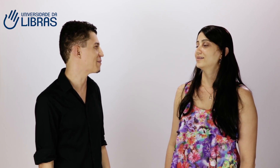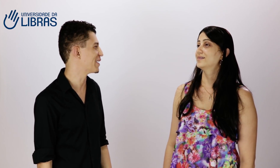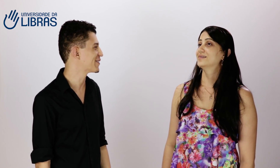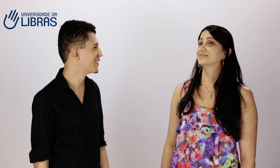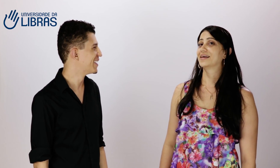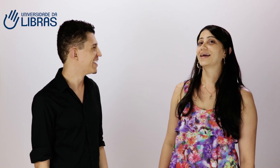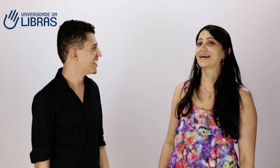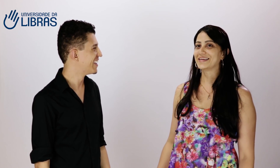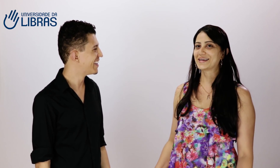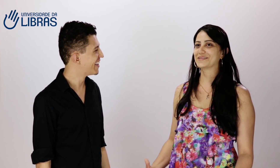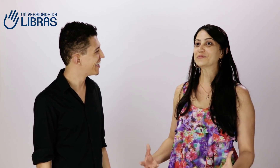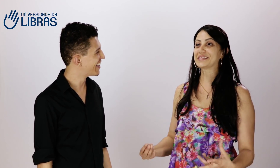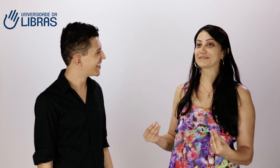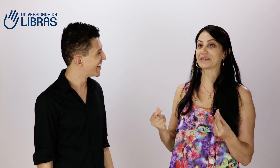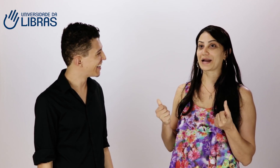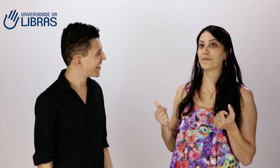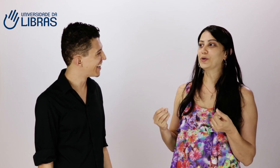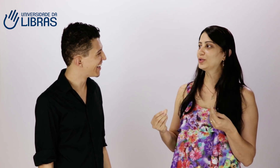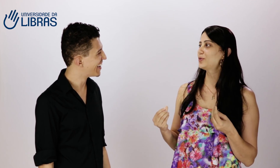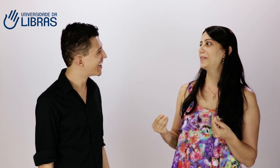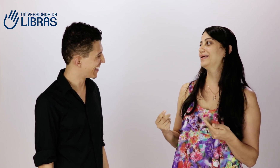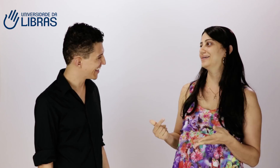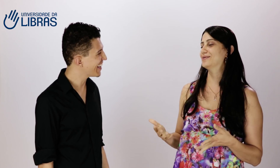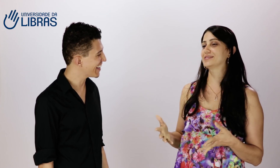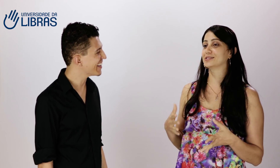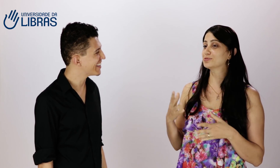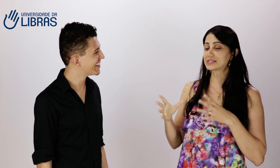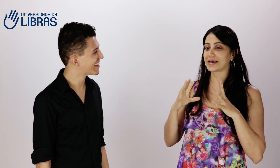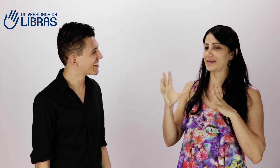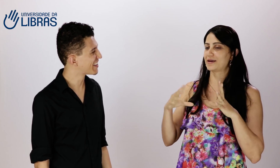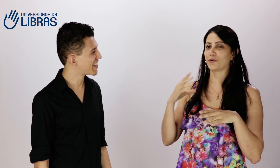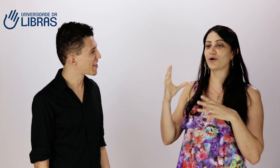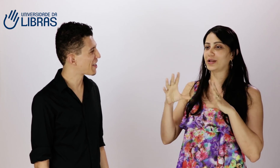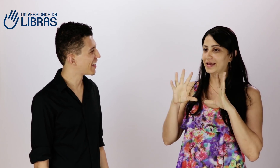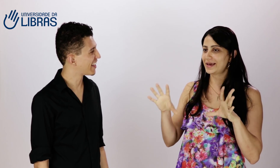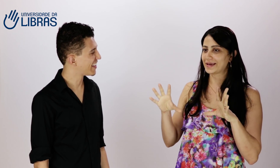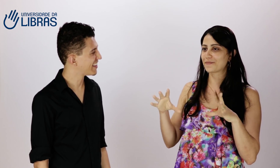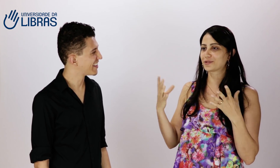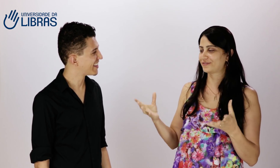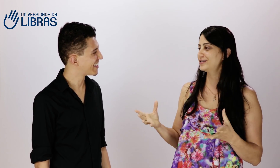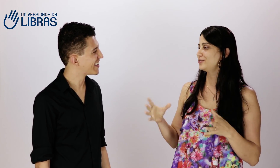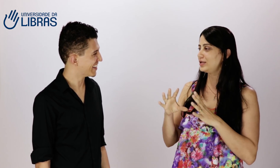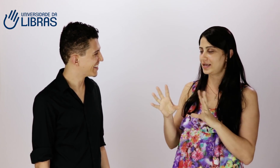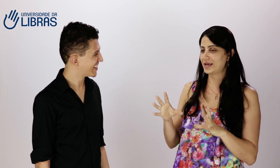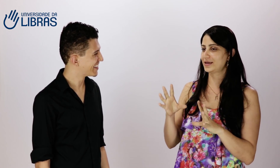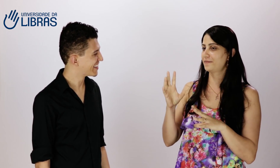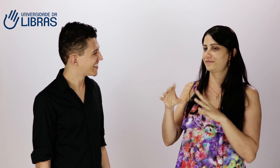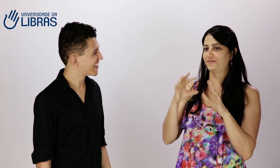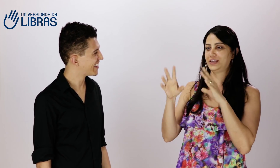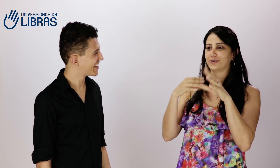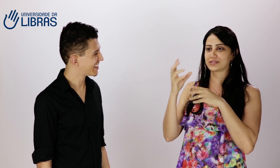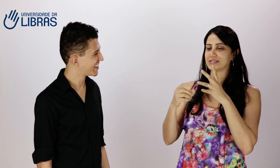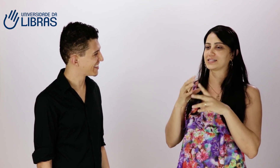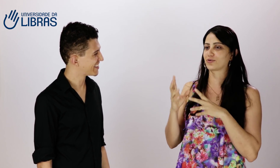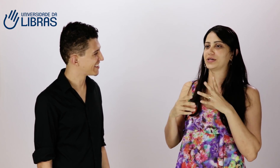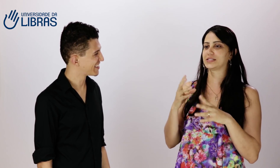pensamento? Eu não sei explicar muito bem, não. Assim, não sei. Eu olhei, como eu tô falando, eu vi os sinais que eu